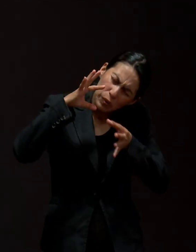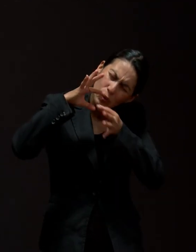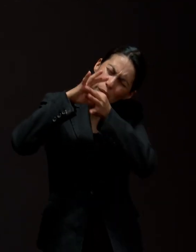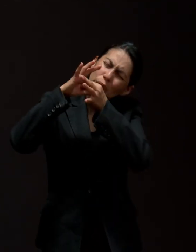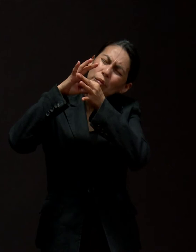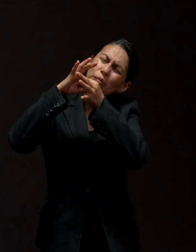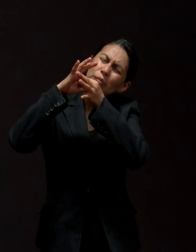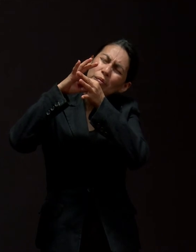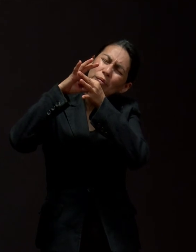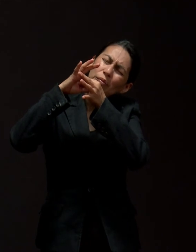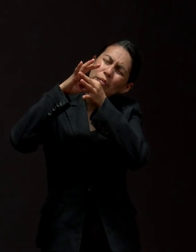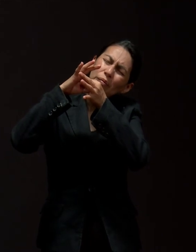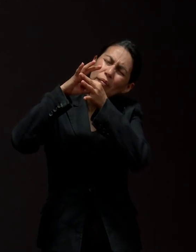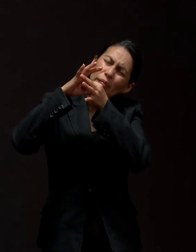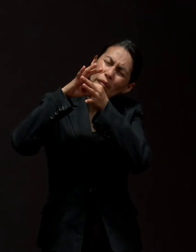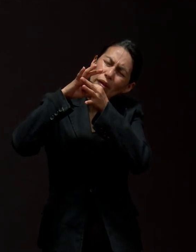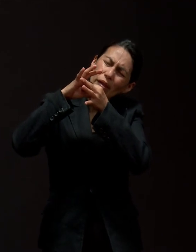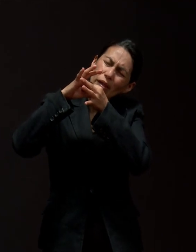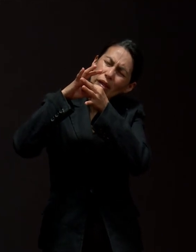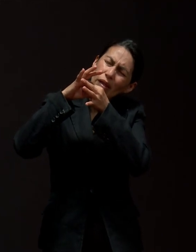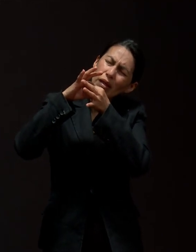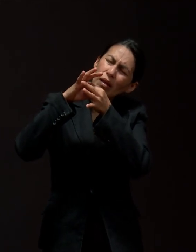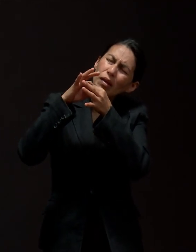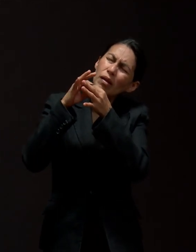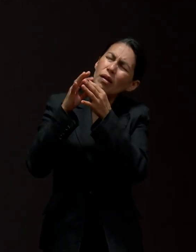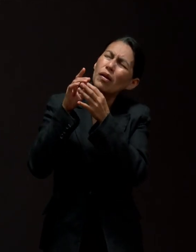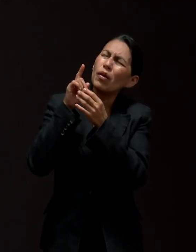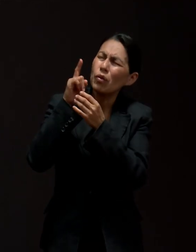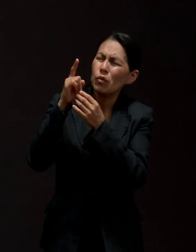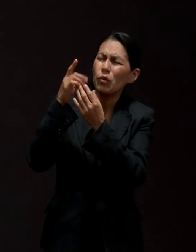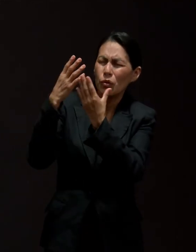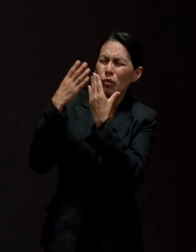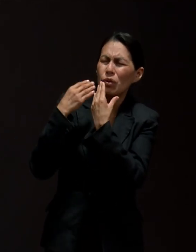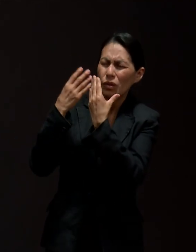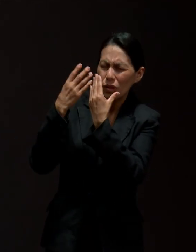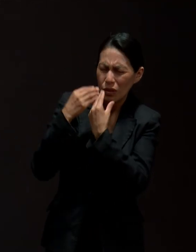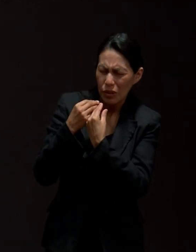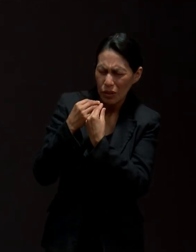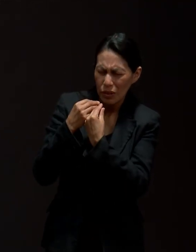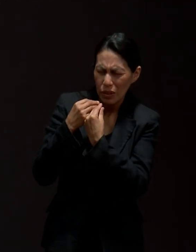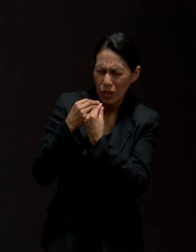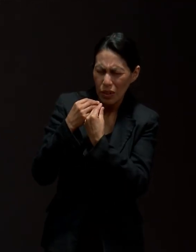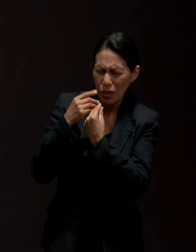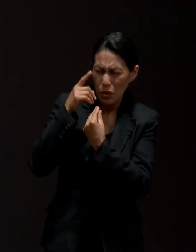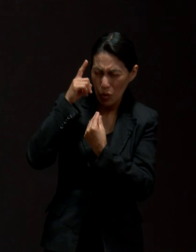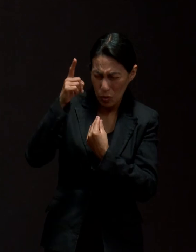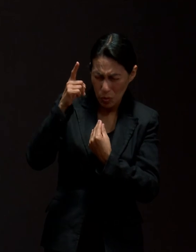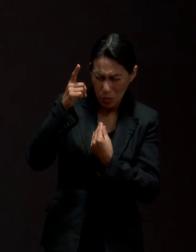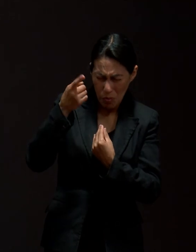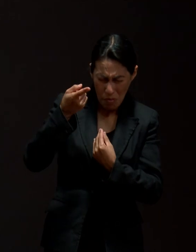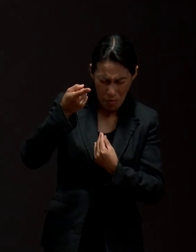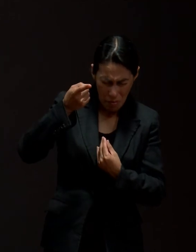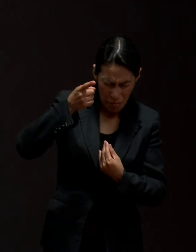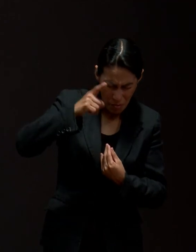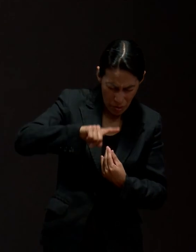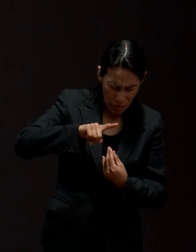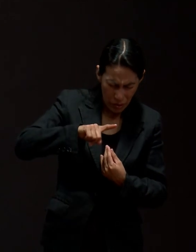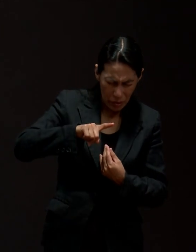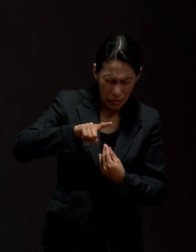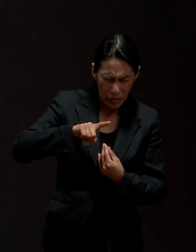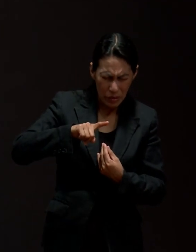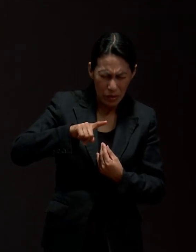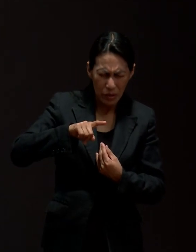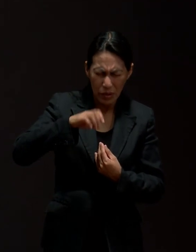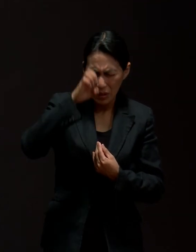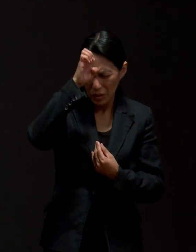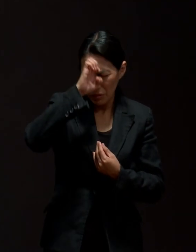cielo con la tierra. Y tú nos enseñas que por órdenes tuyas y